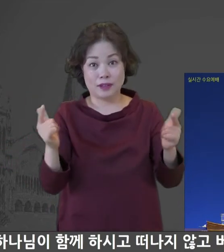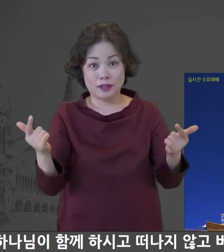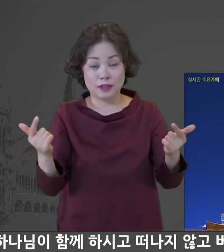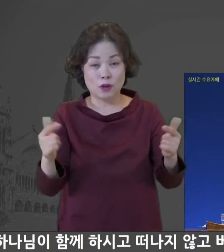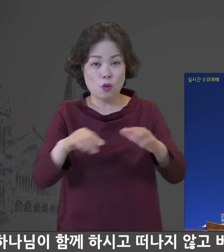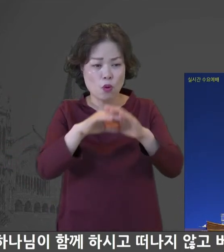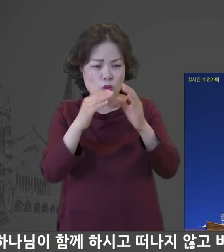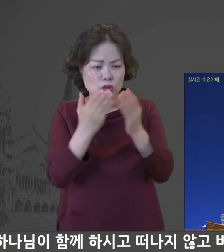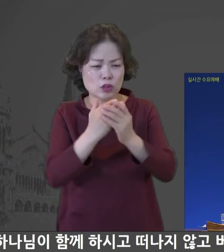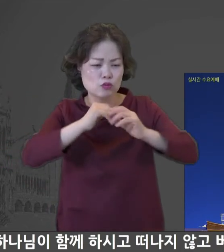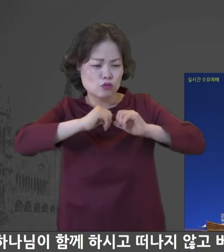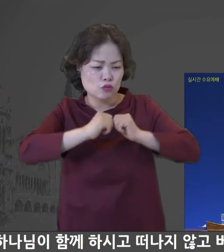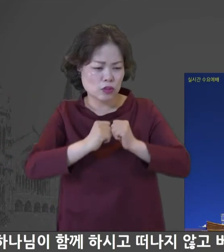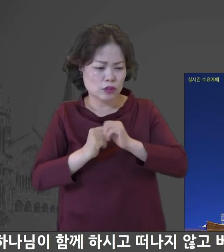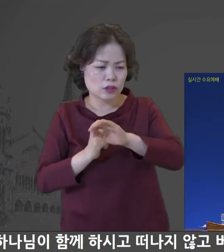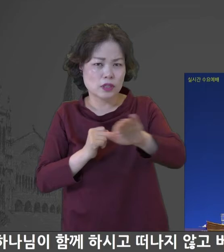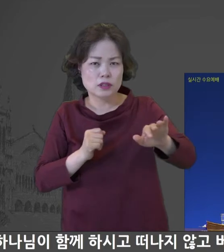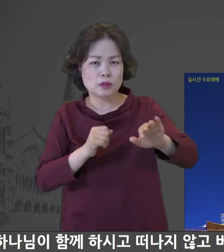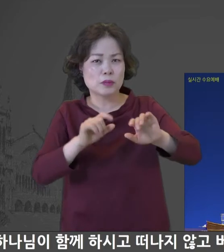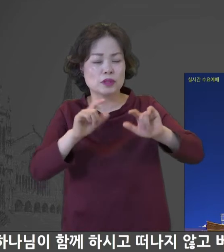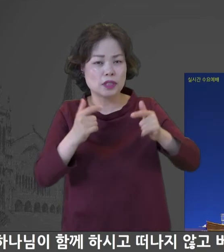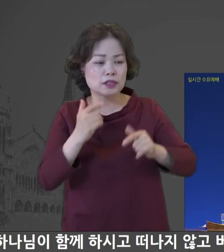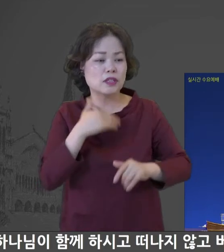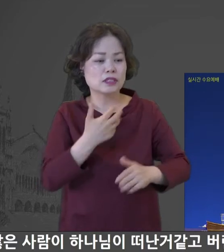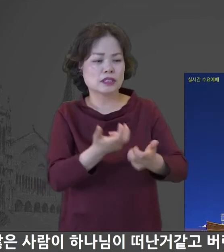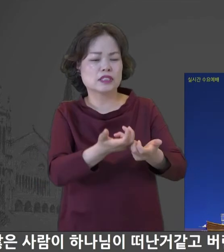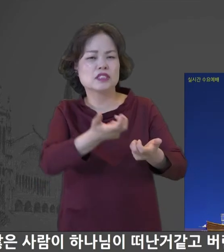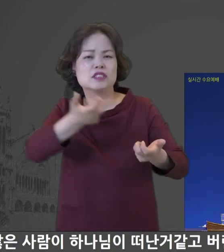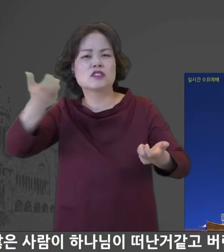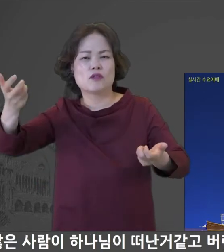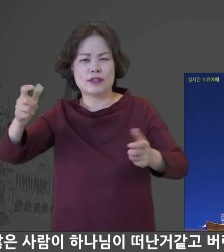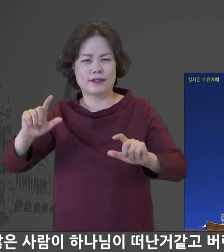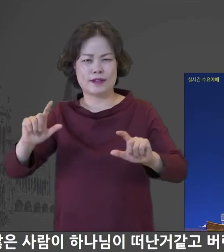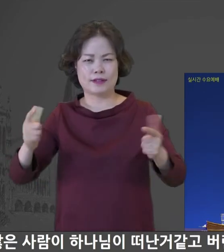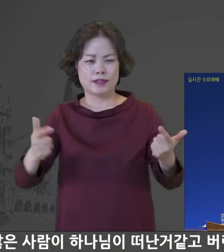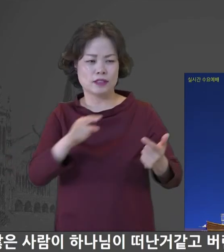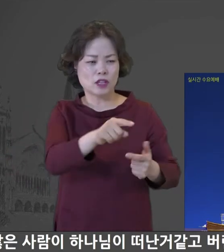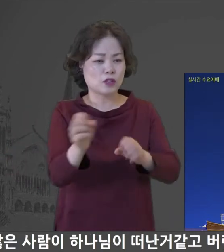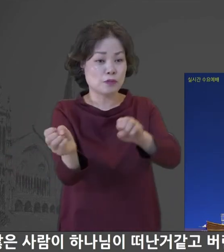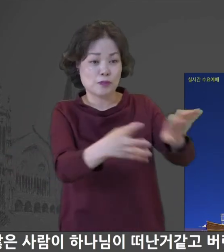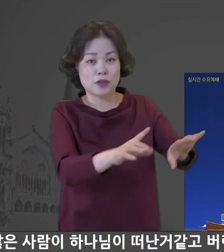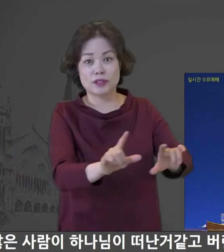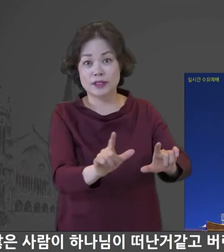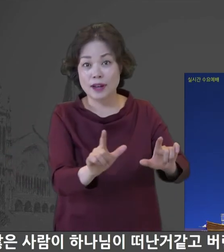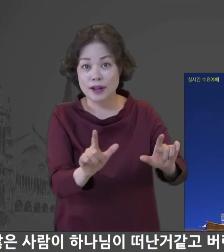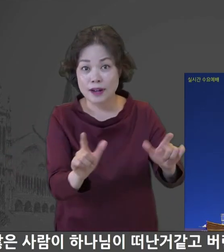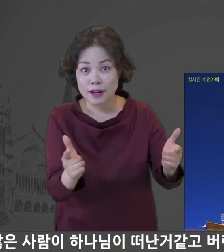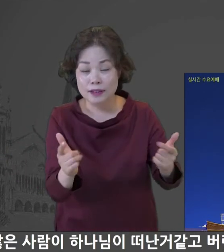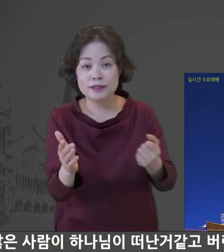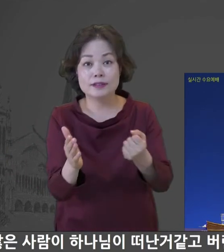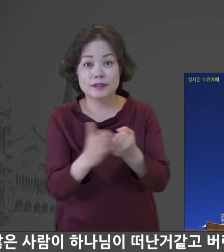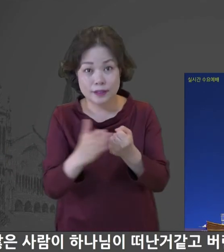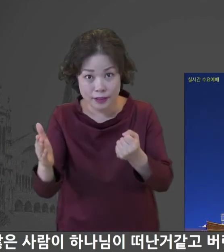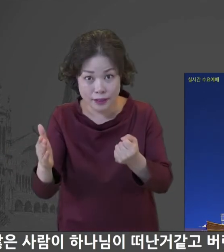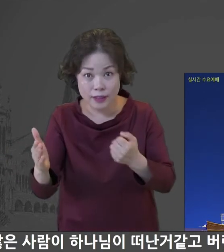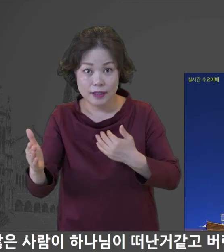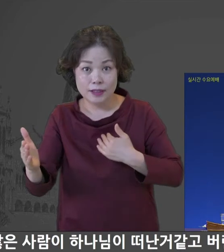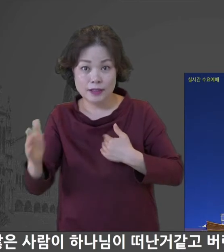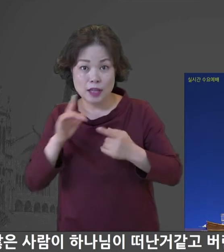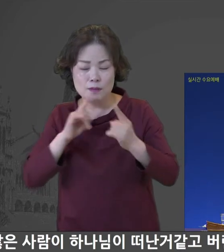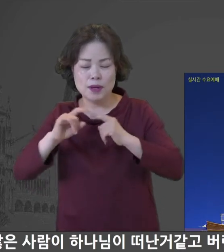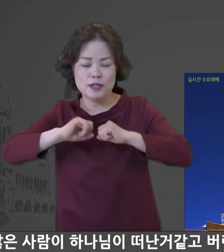너가 온전히 순종해서 너를 버리지 않는다가 아니라 내가 너를 떠나지 않는다. 내가 너를 버리지 않는다. 그러므로 나의